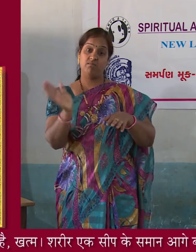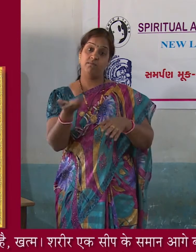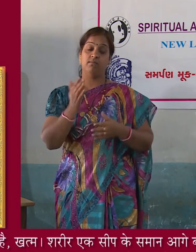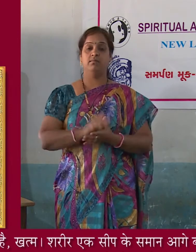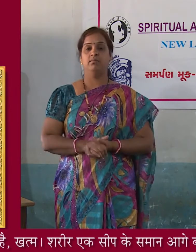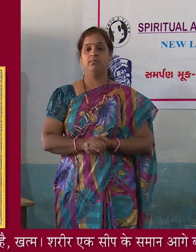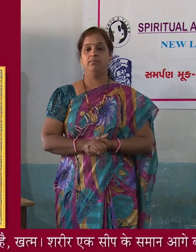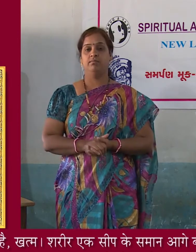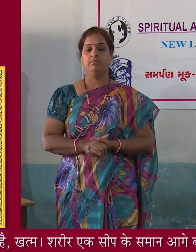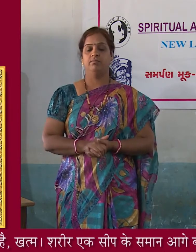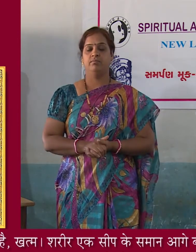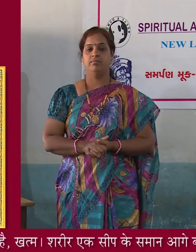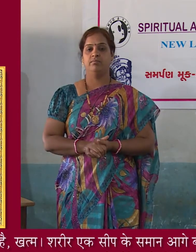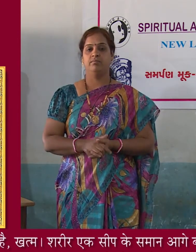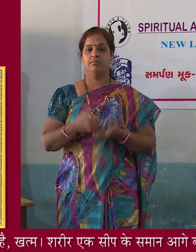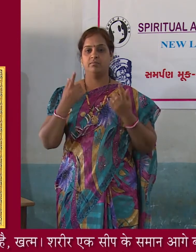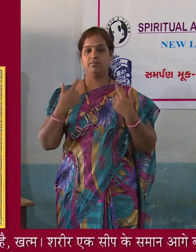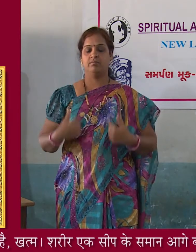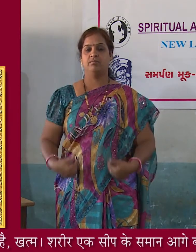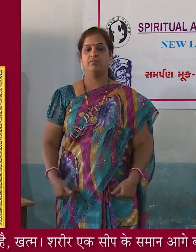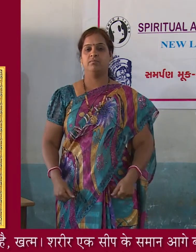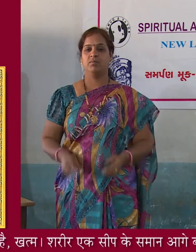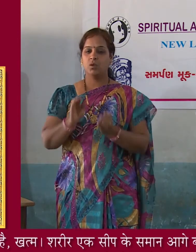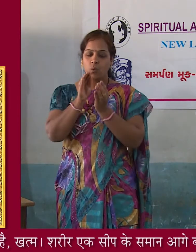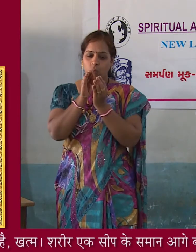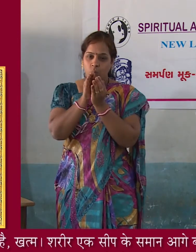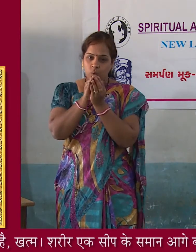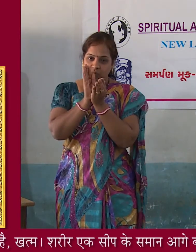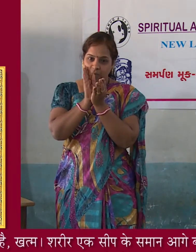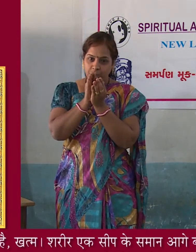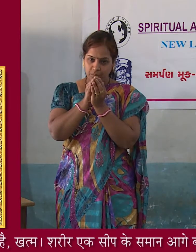शरीर एक सीप के समान आगे बताया, आत्मा उसमें मोती।